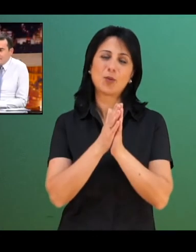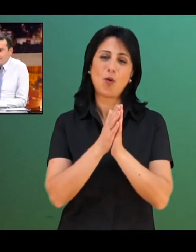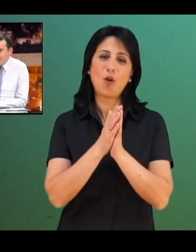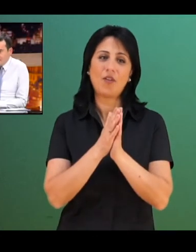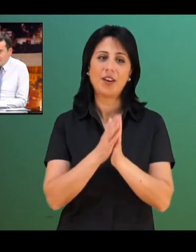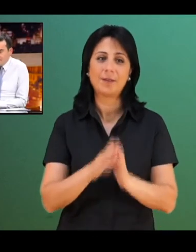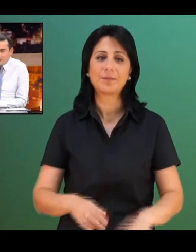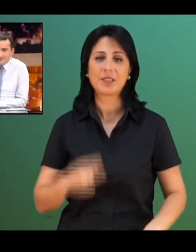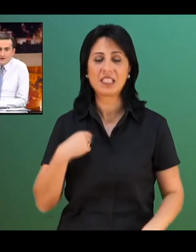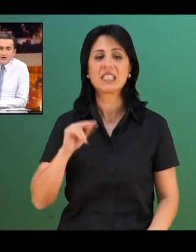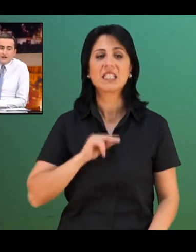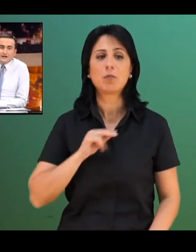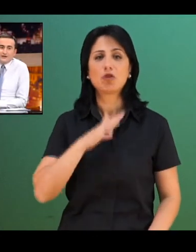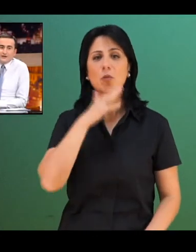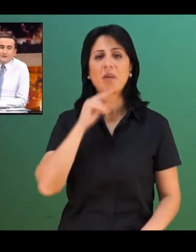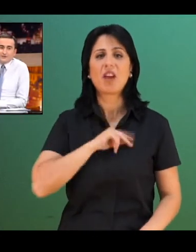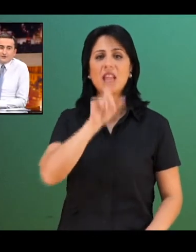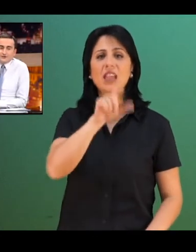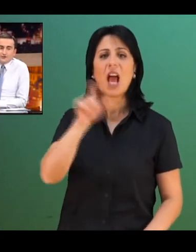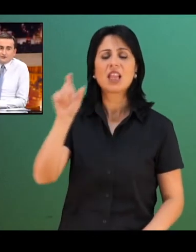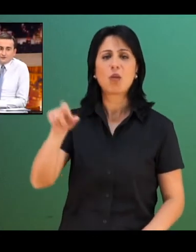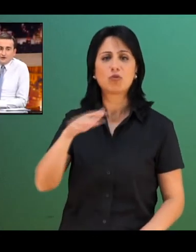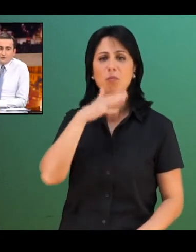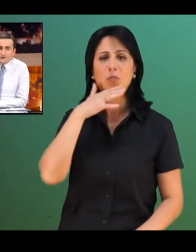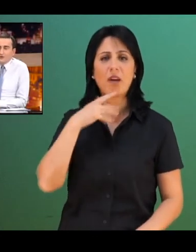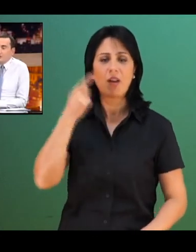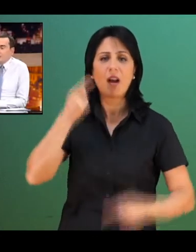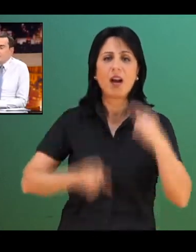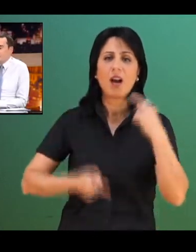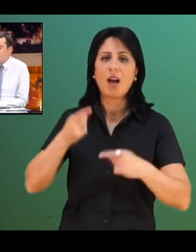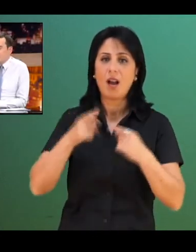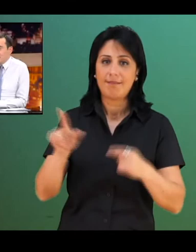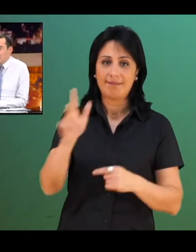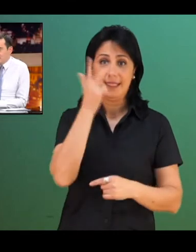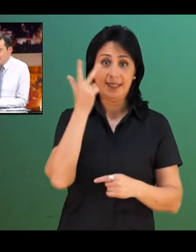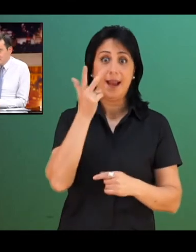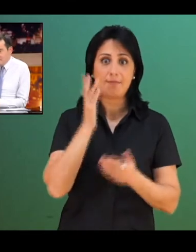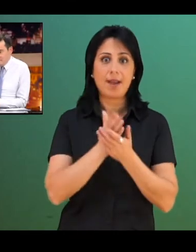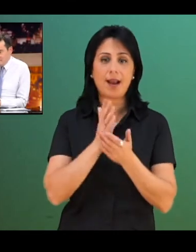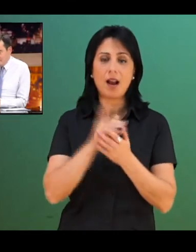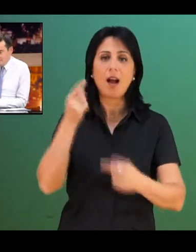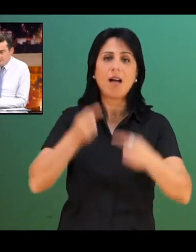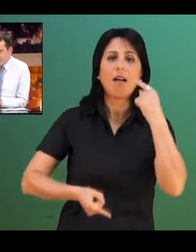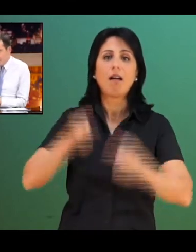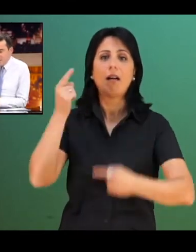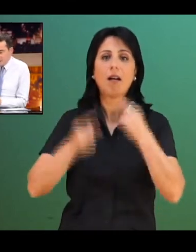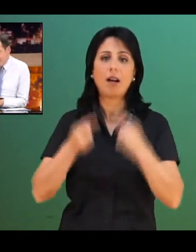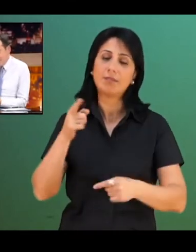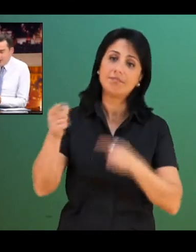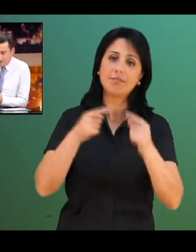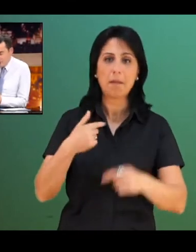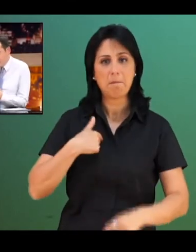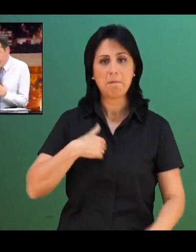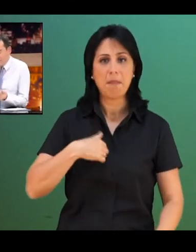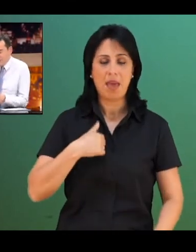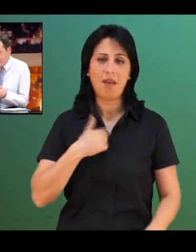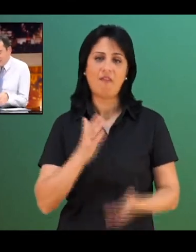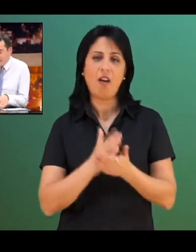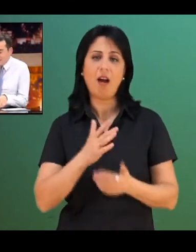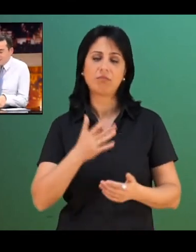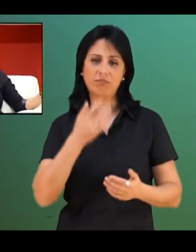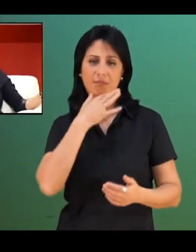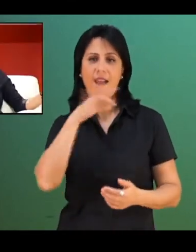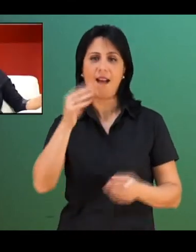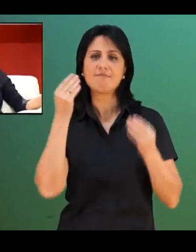დავა რა ერთმანეთში. დავა ერთმანეთში რომ სულ დაობენ რომელი უფრო სექსუალურია ერთმეორეზე რა ანუ სულ